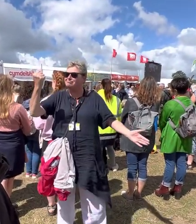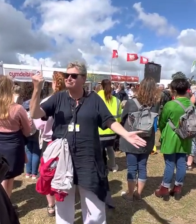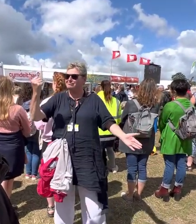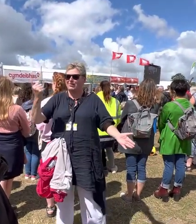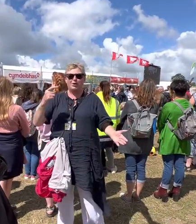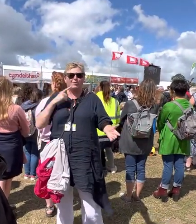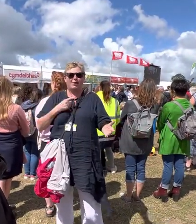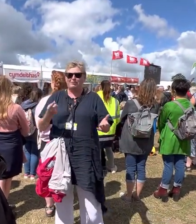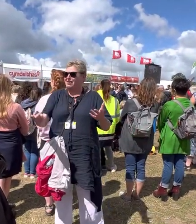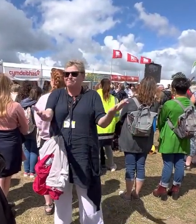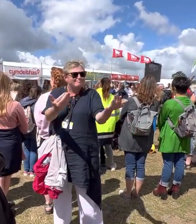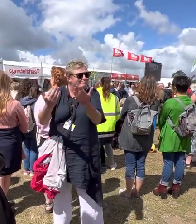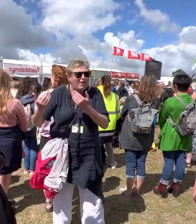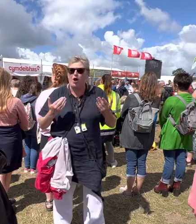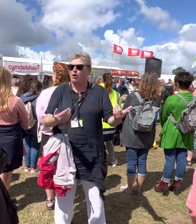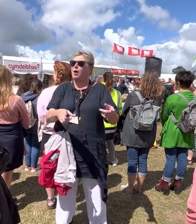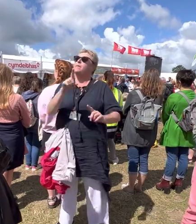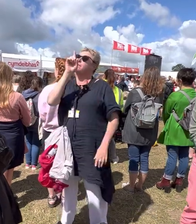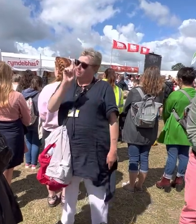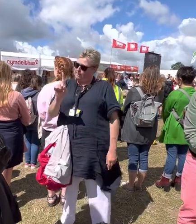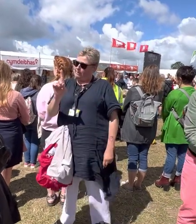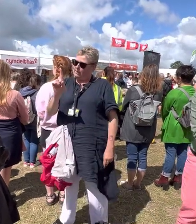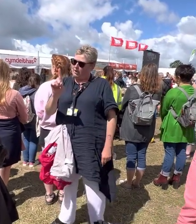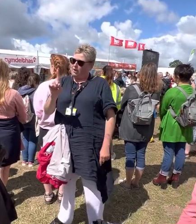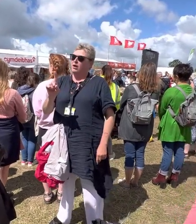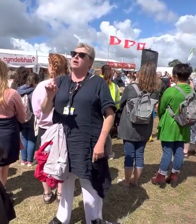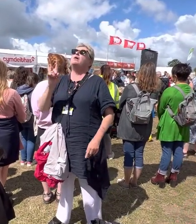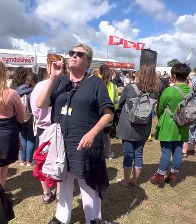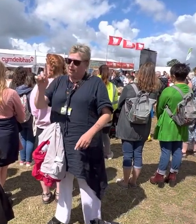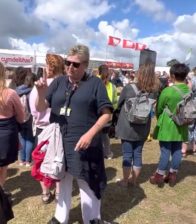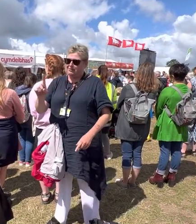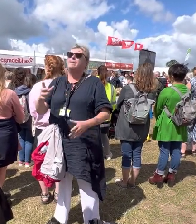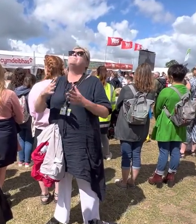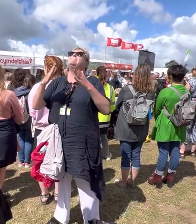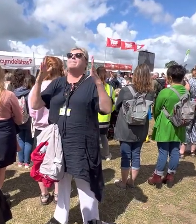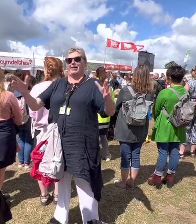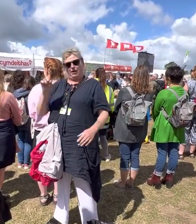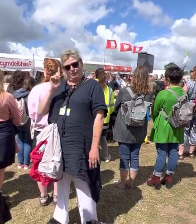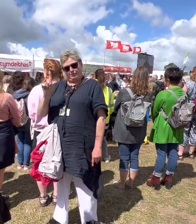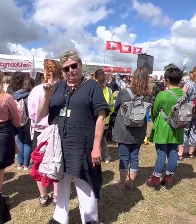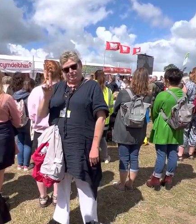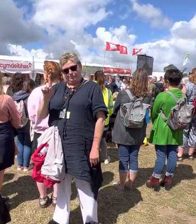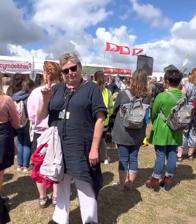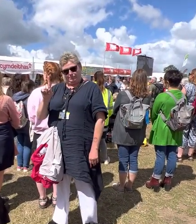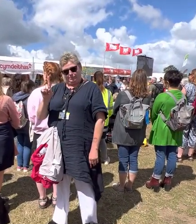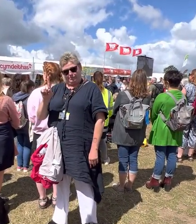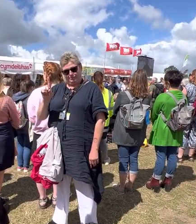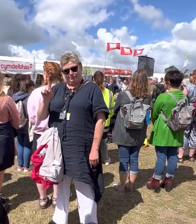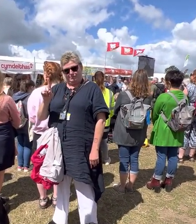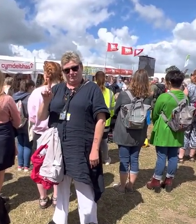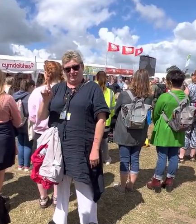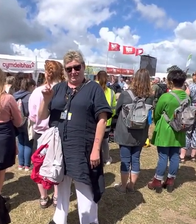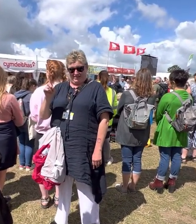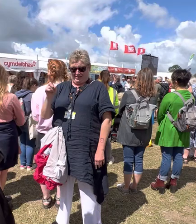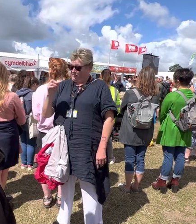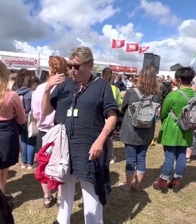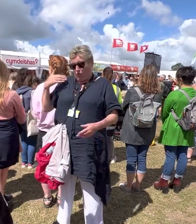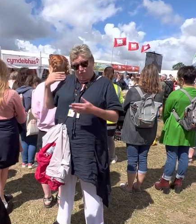i'w groesawu, ond, a mae o'n ond mawr iawn hefyd, tydi. Y sgil hyn i gyd, mae'n